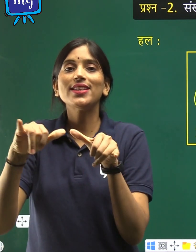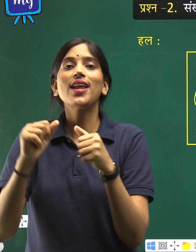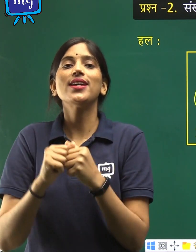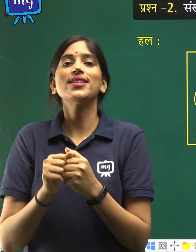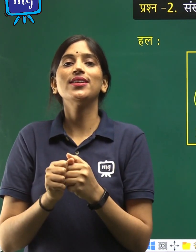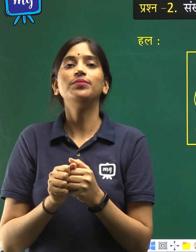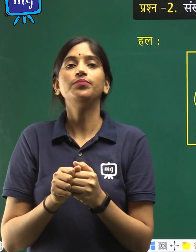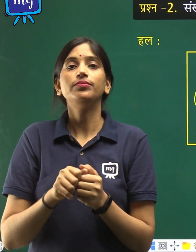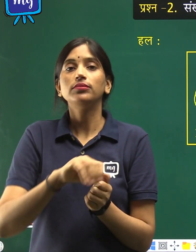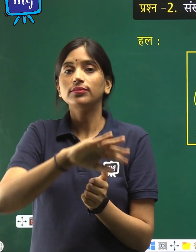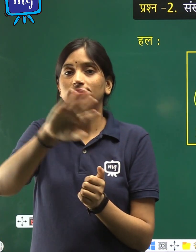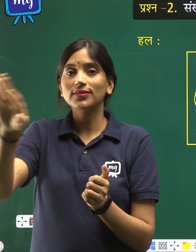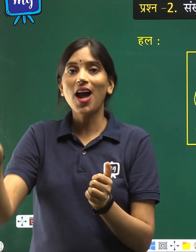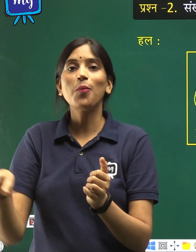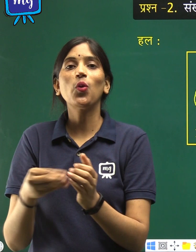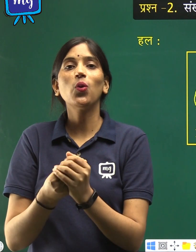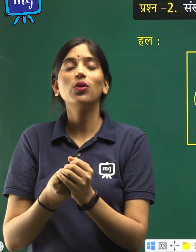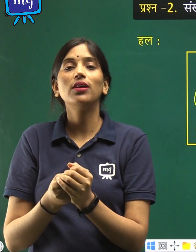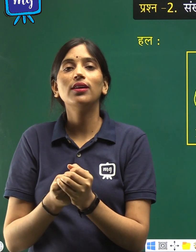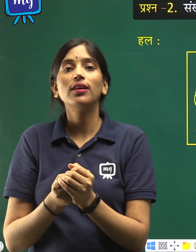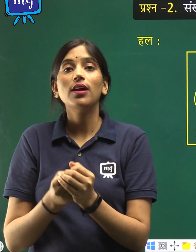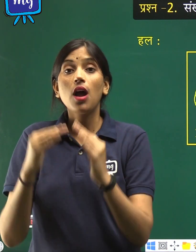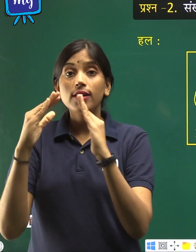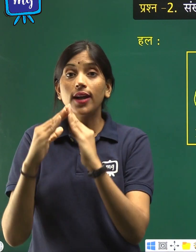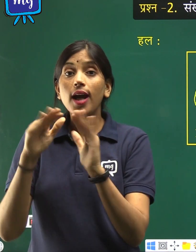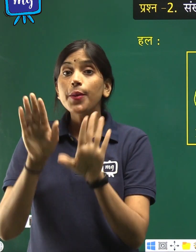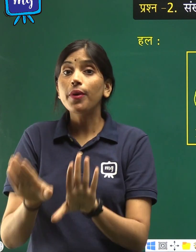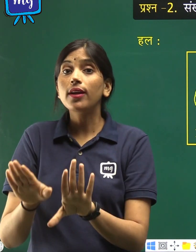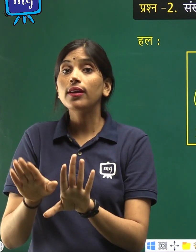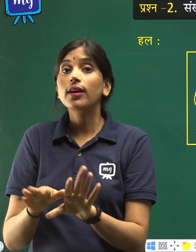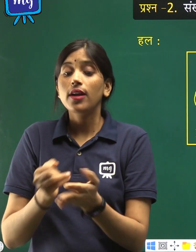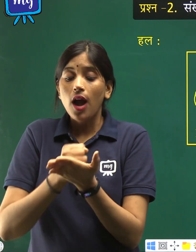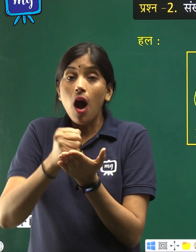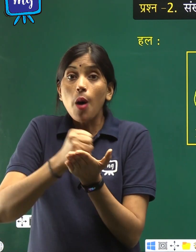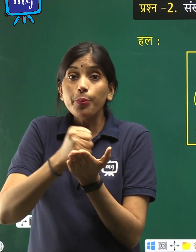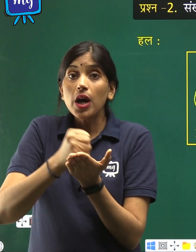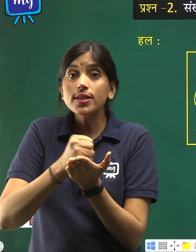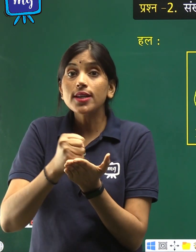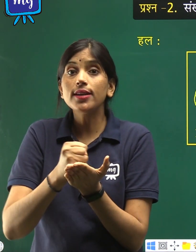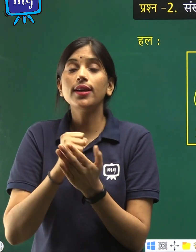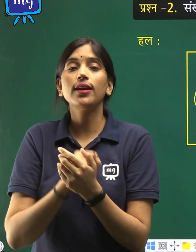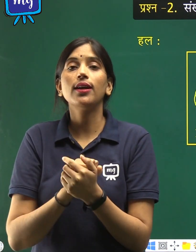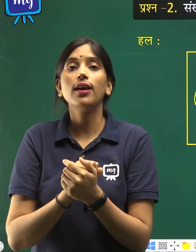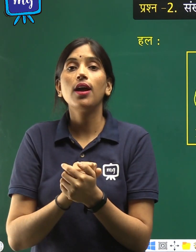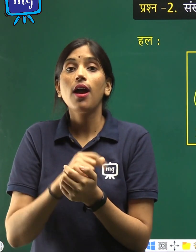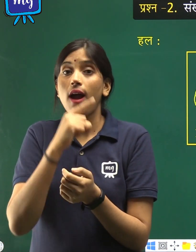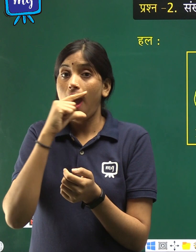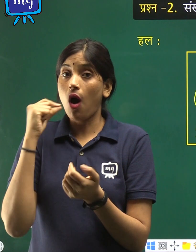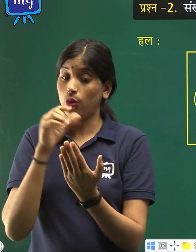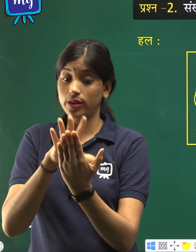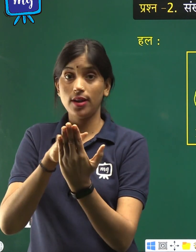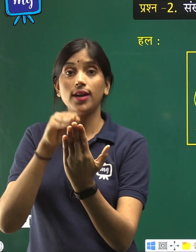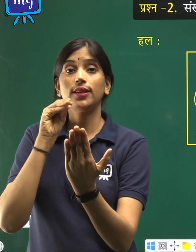से आपको घर पर अभ्यास करना है और